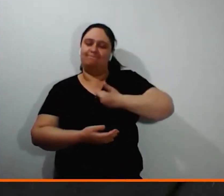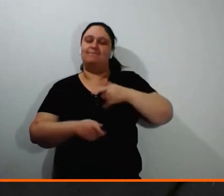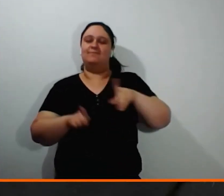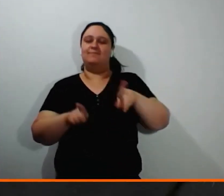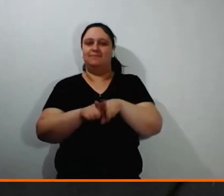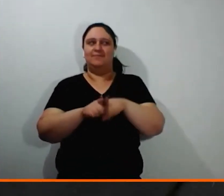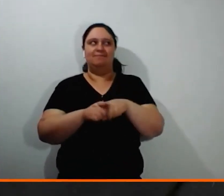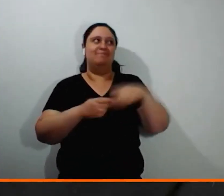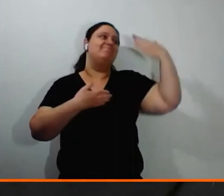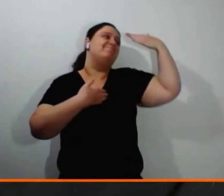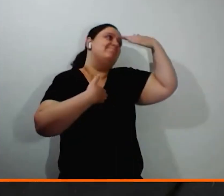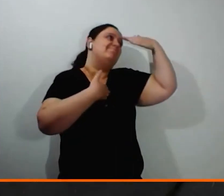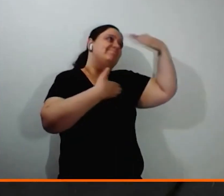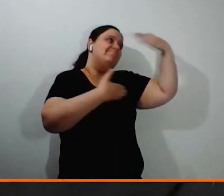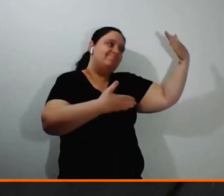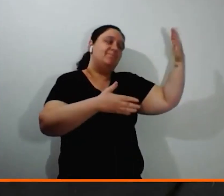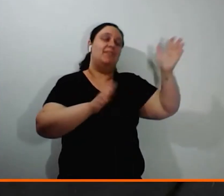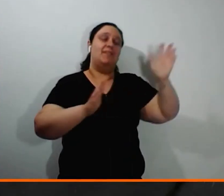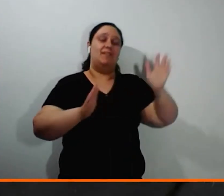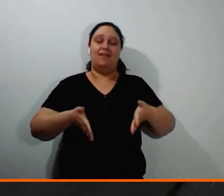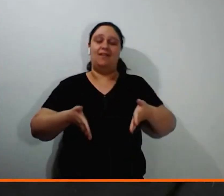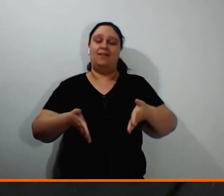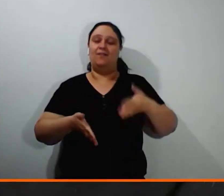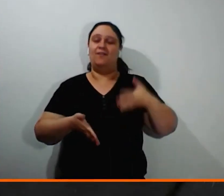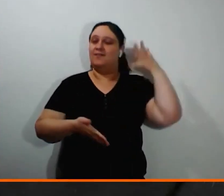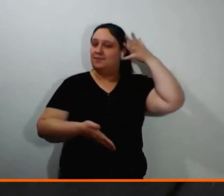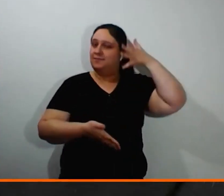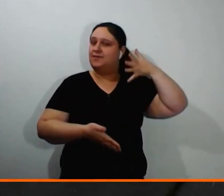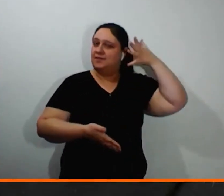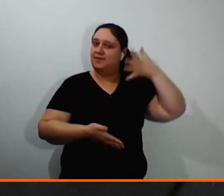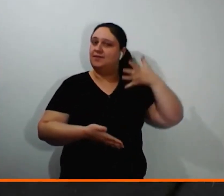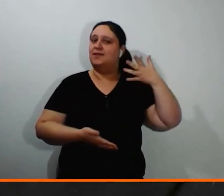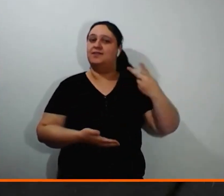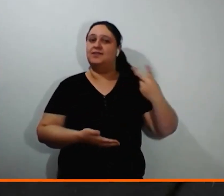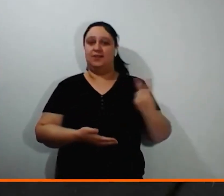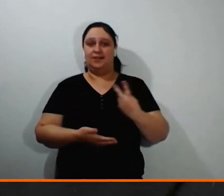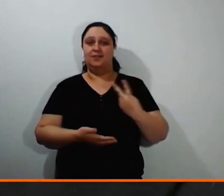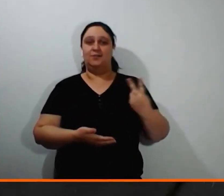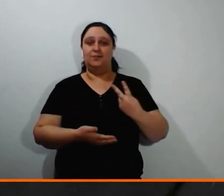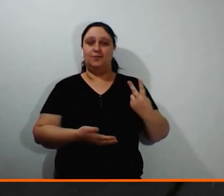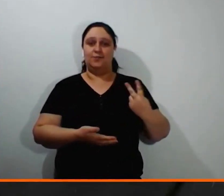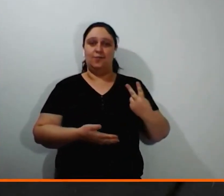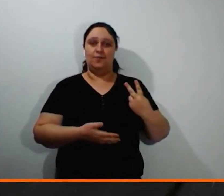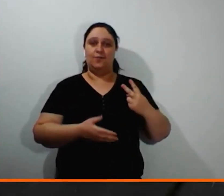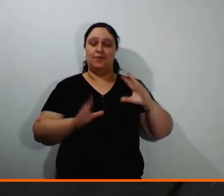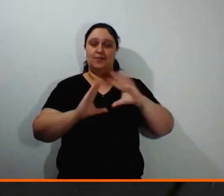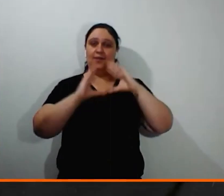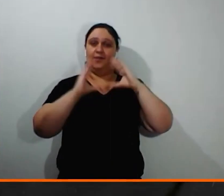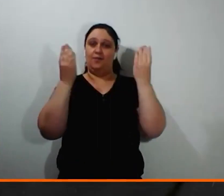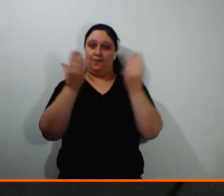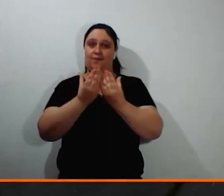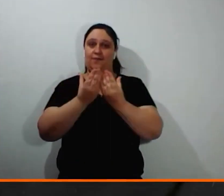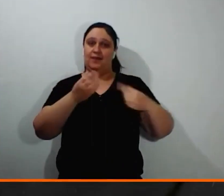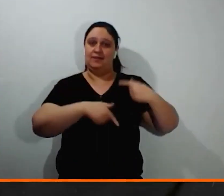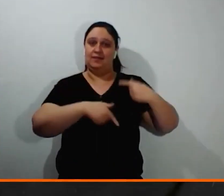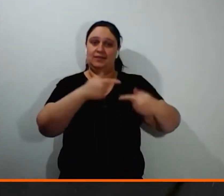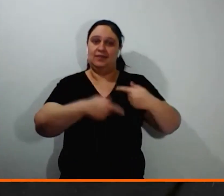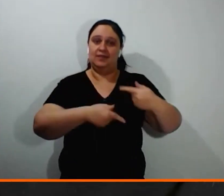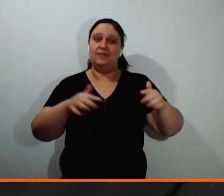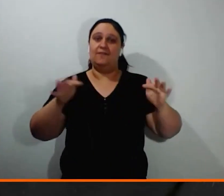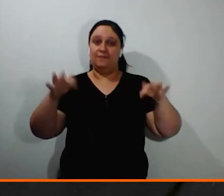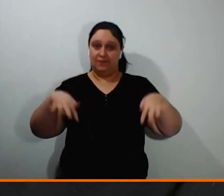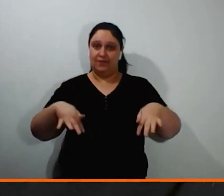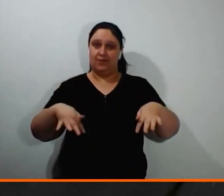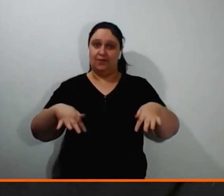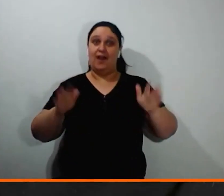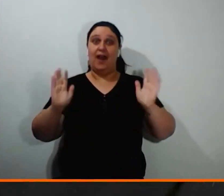chegamos à mensagem 2 desta conferência de geração final. Estamos numa geração